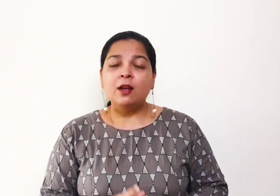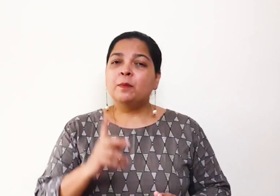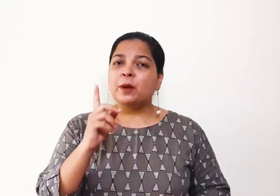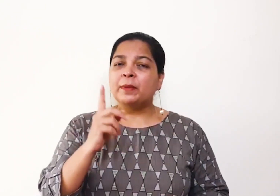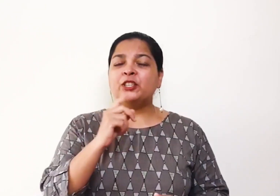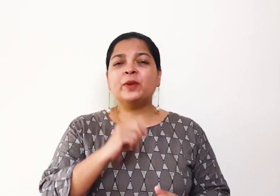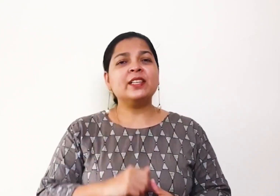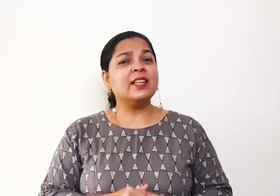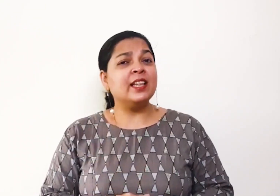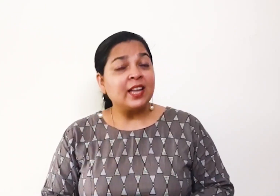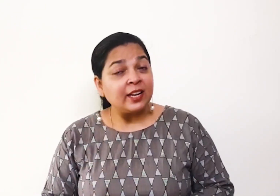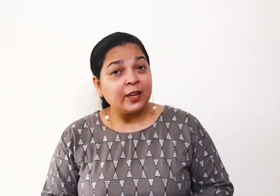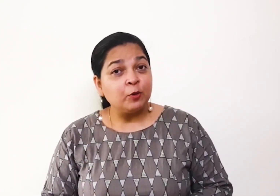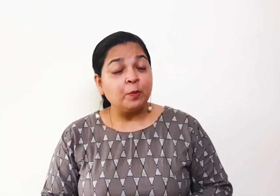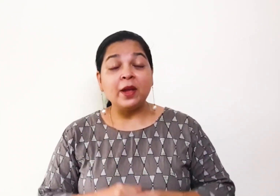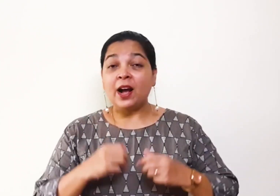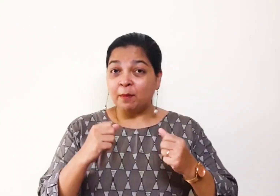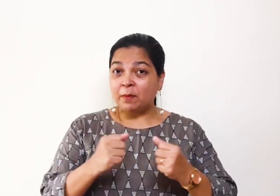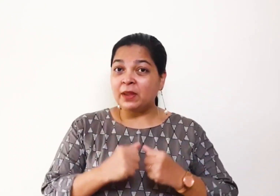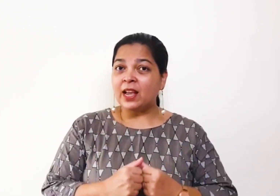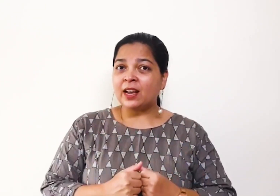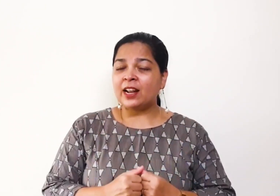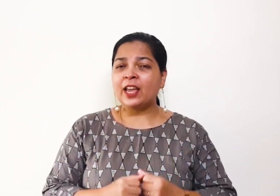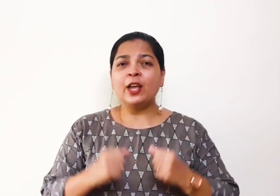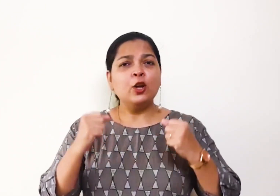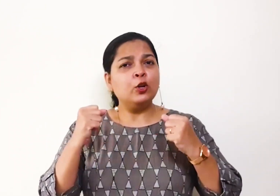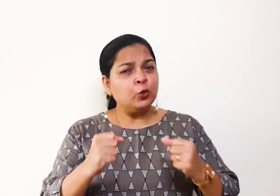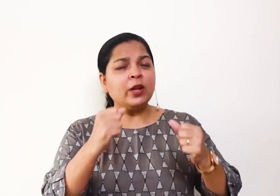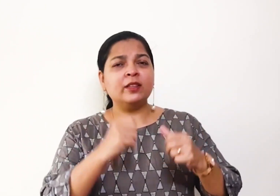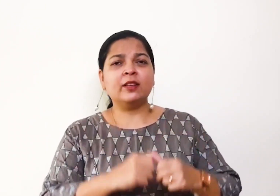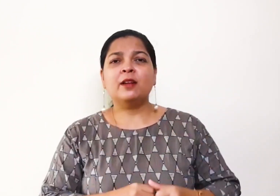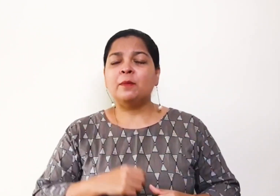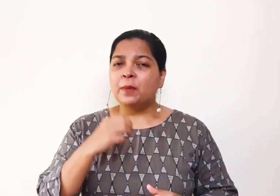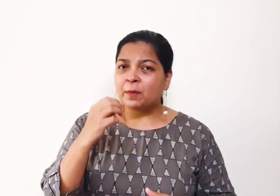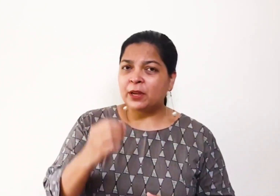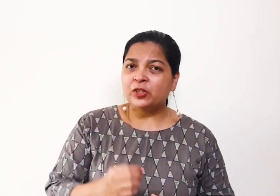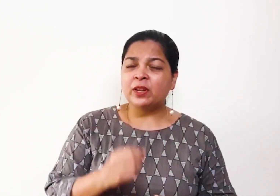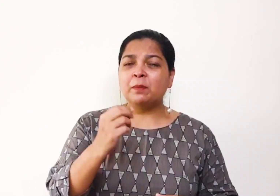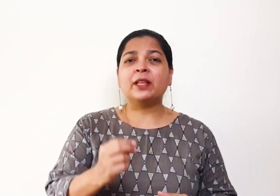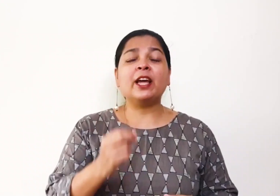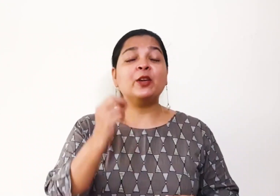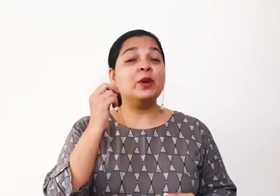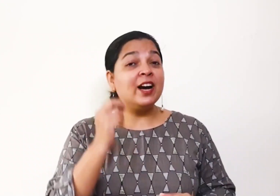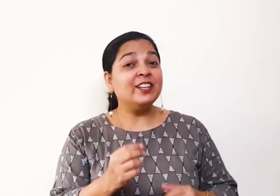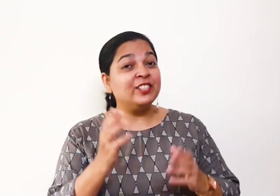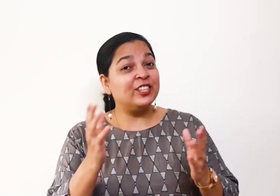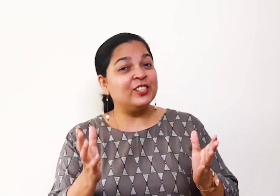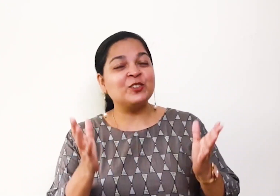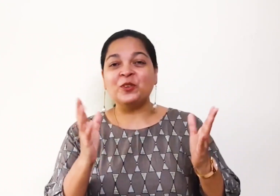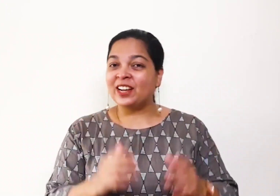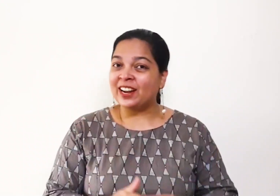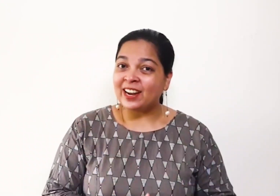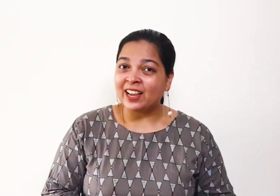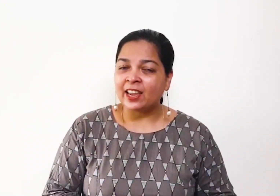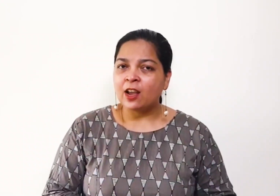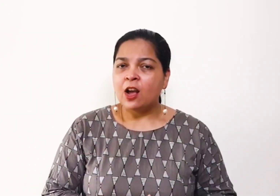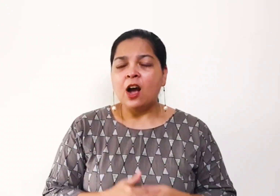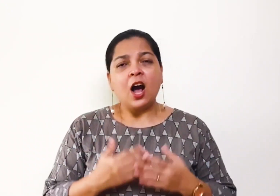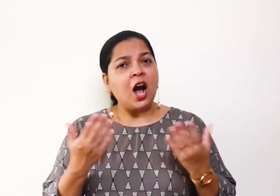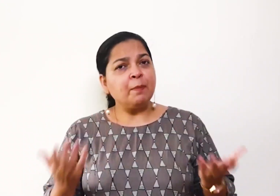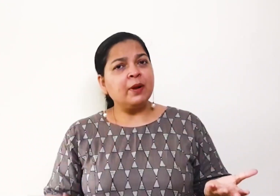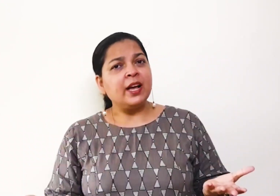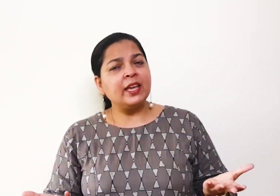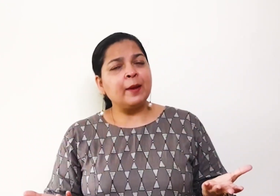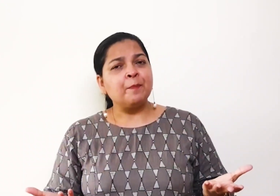अछि परमेश्वरंक आज्ञा को यथाशीघ्र पालन करिवार अछि। आपण माने कहिबे परमेश्वर नोहंकु